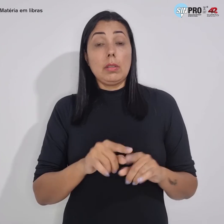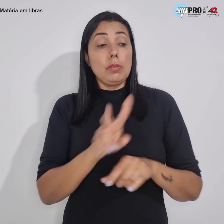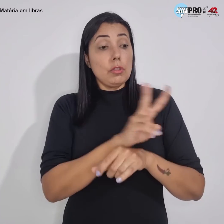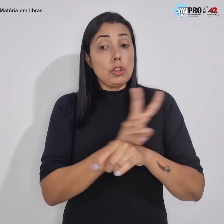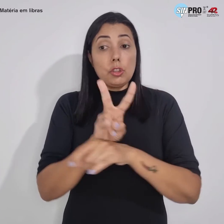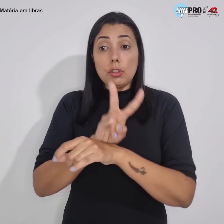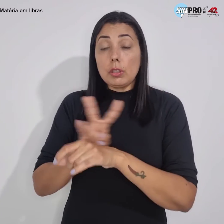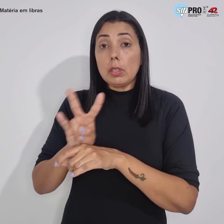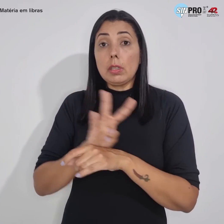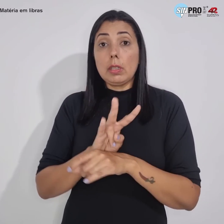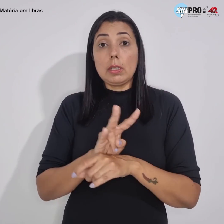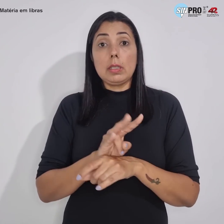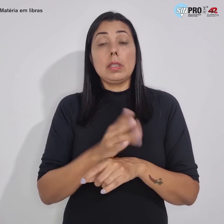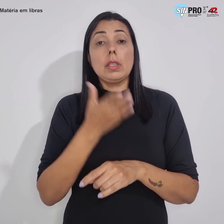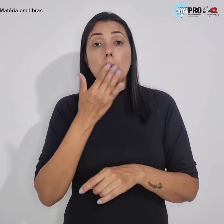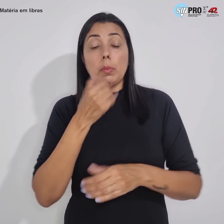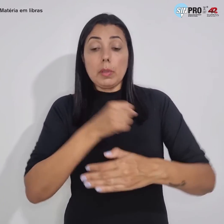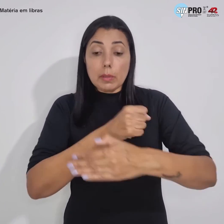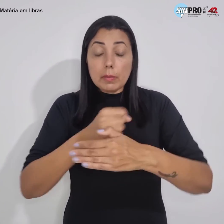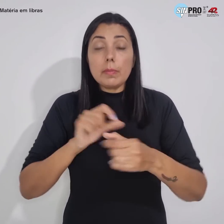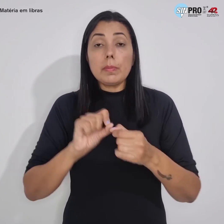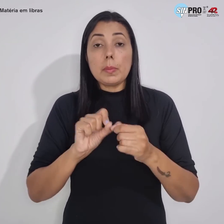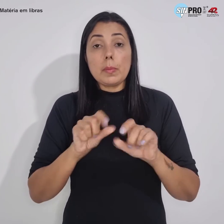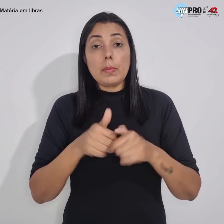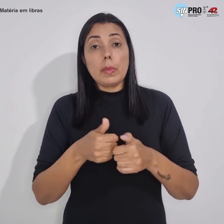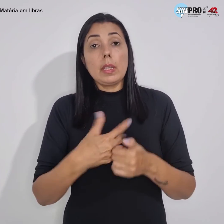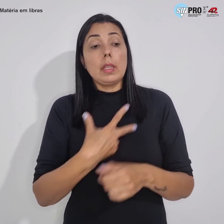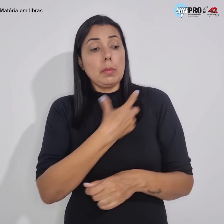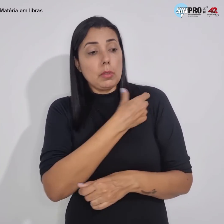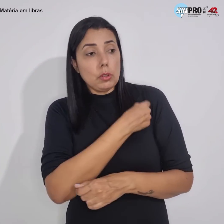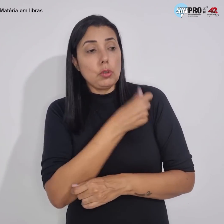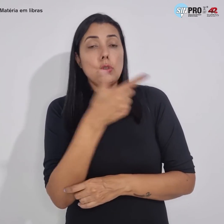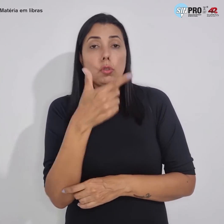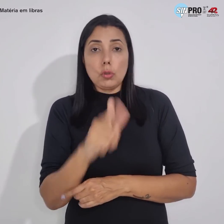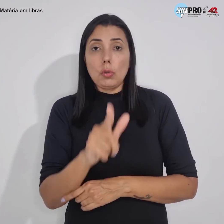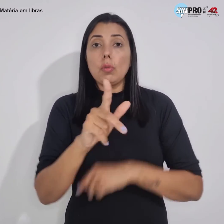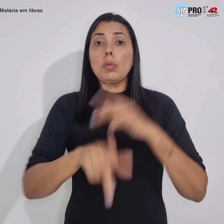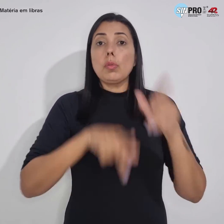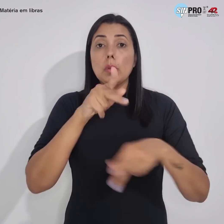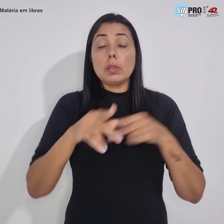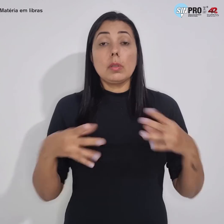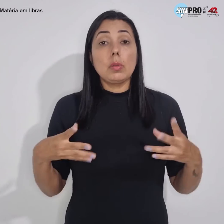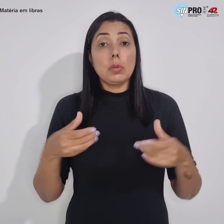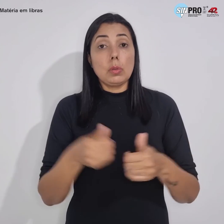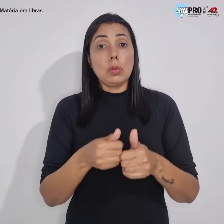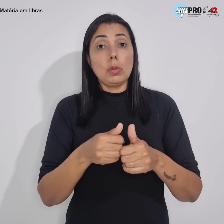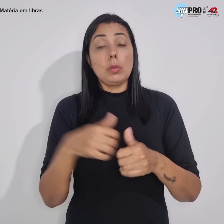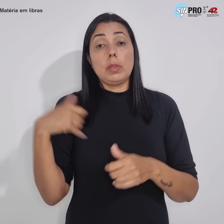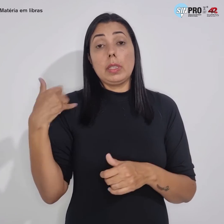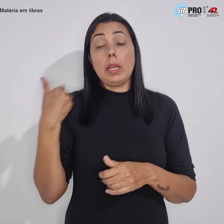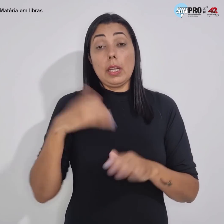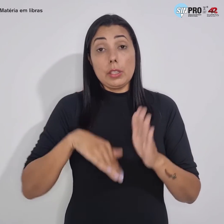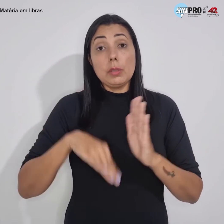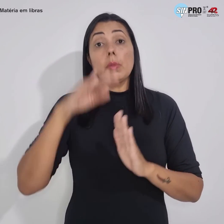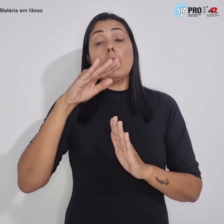vigilantes e merendeiros, bem como a dose de reforço em toda a população acima de 18 anos,